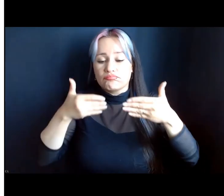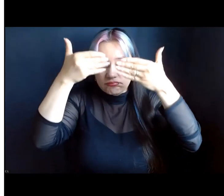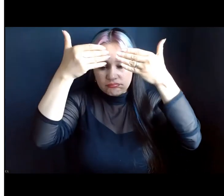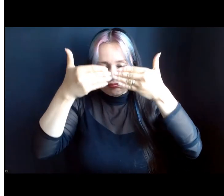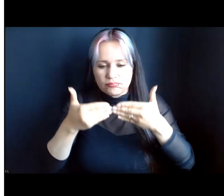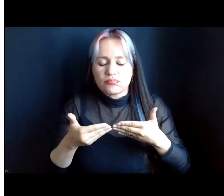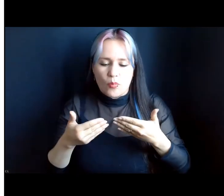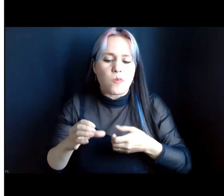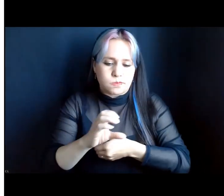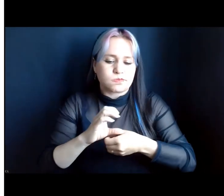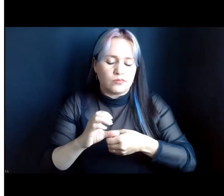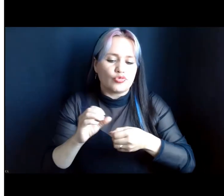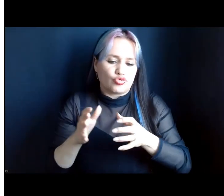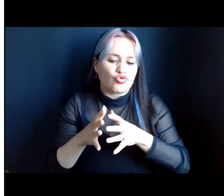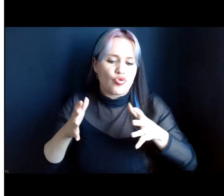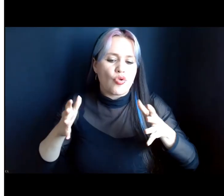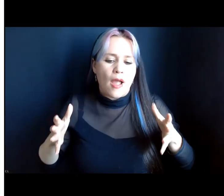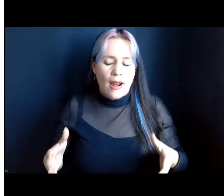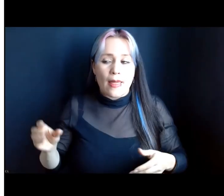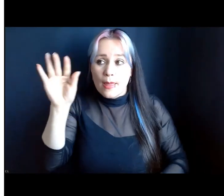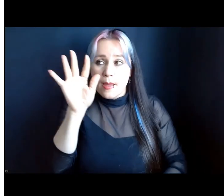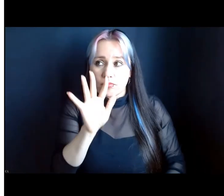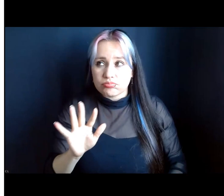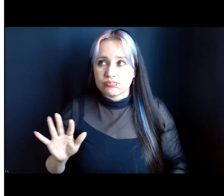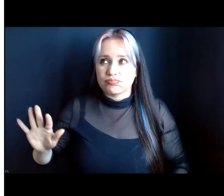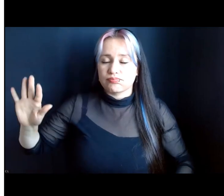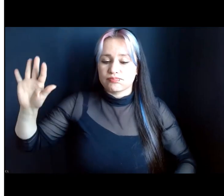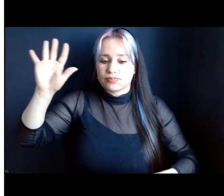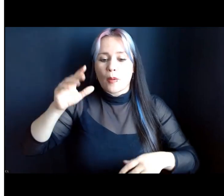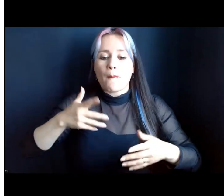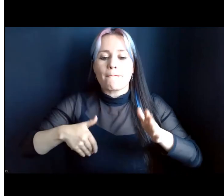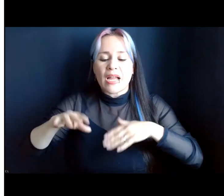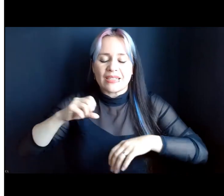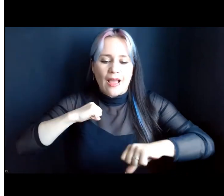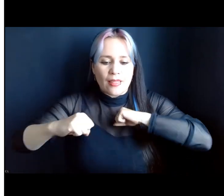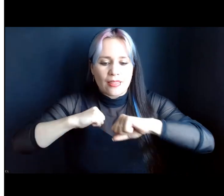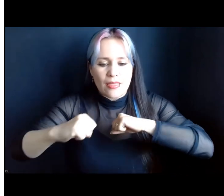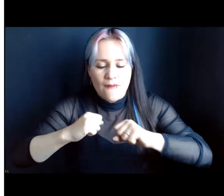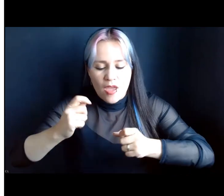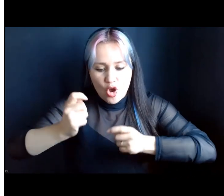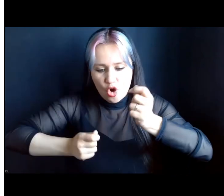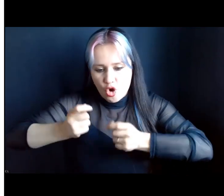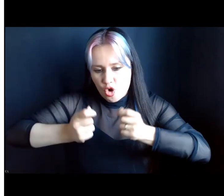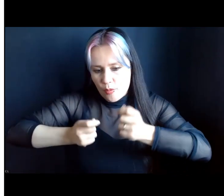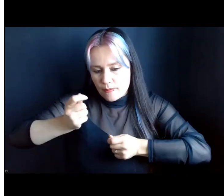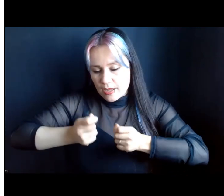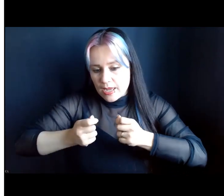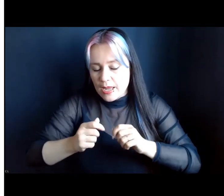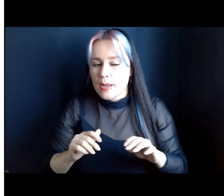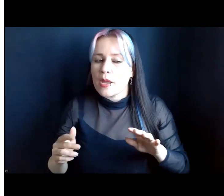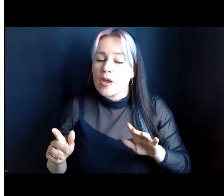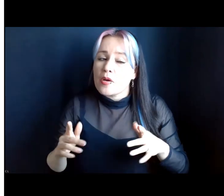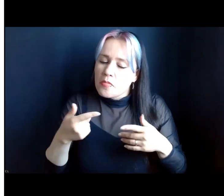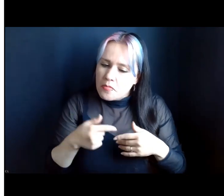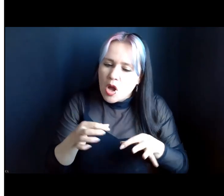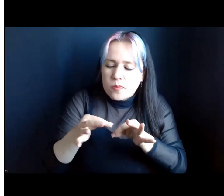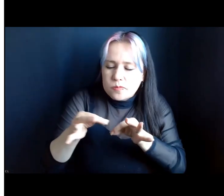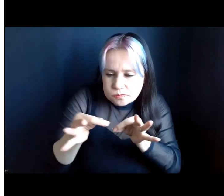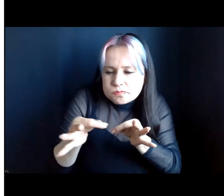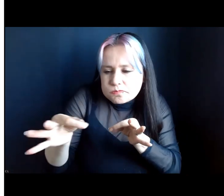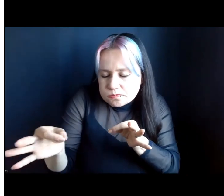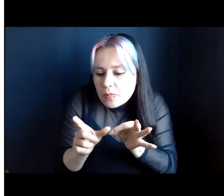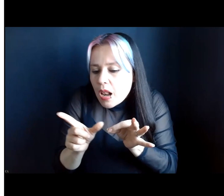por. a nivel municipal y de grandes ciudades la mayor parte se encuentra en las ciudades de Bogotá 12,4 por